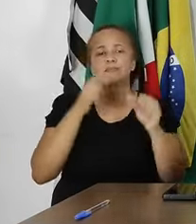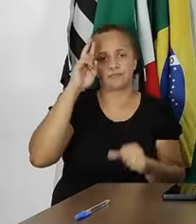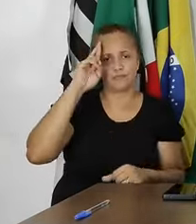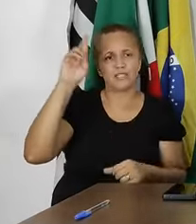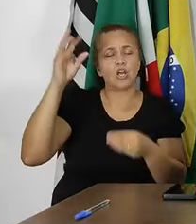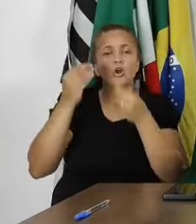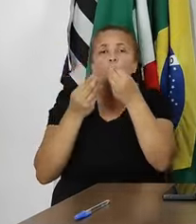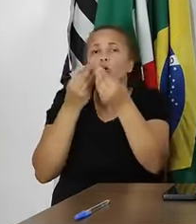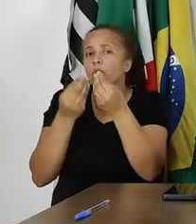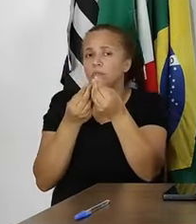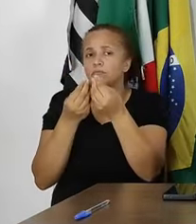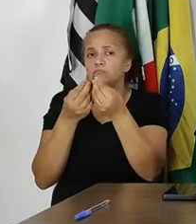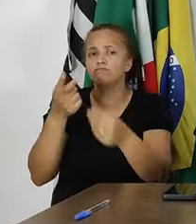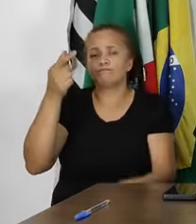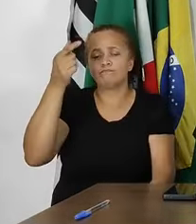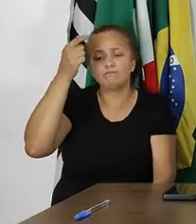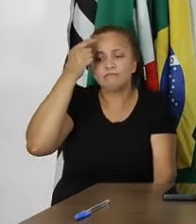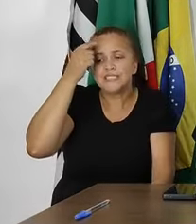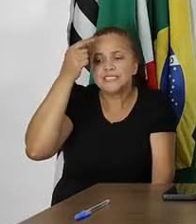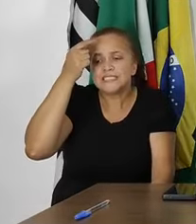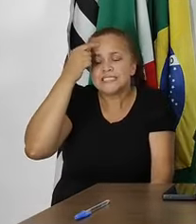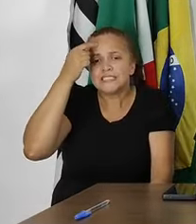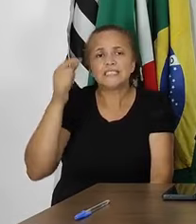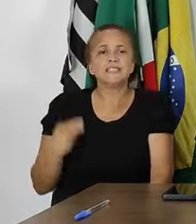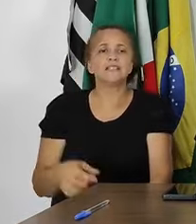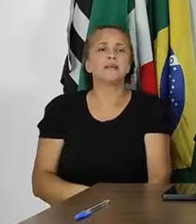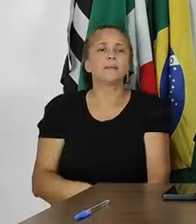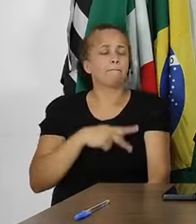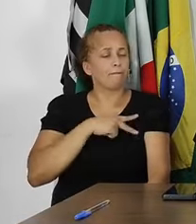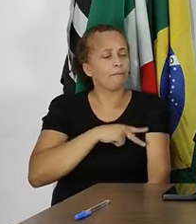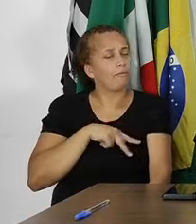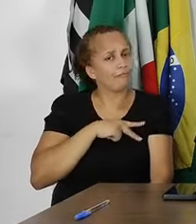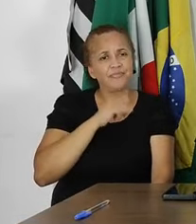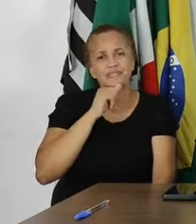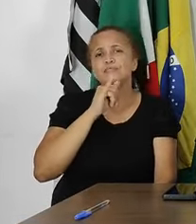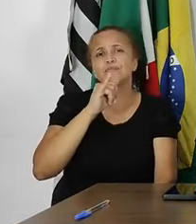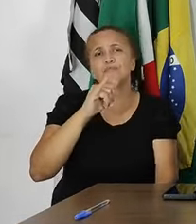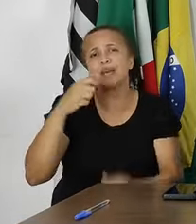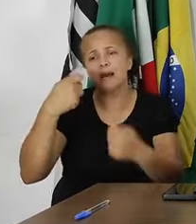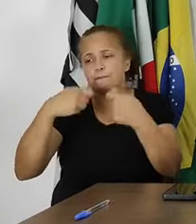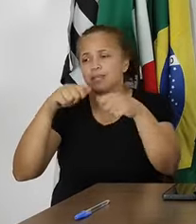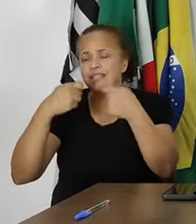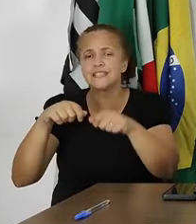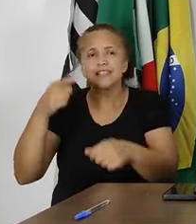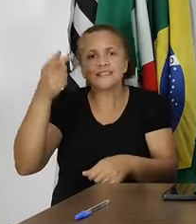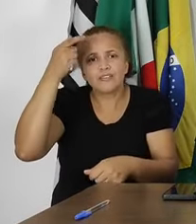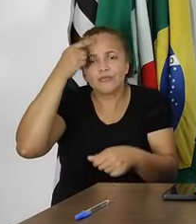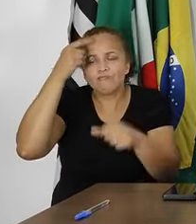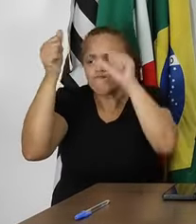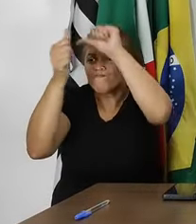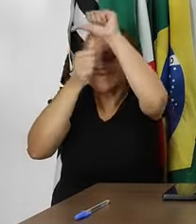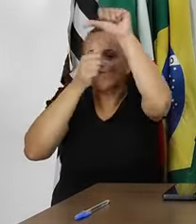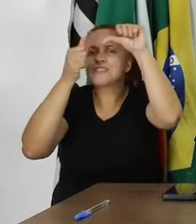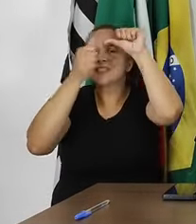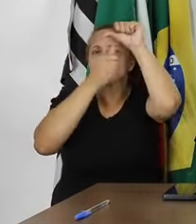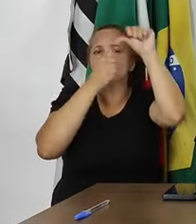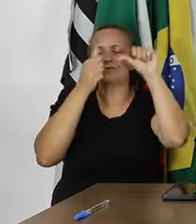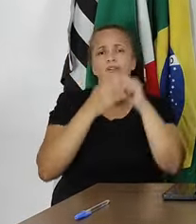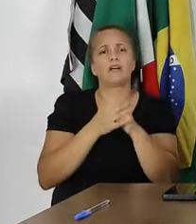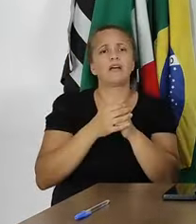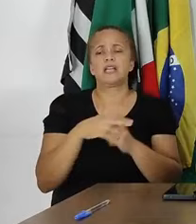mente. Então aqui Paulo diz, transformai-vos pela renovação da vossa mente. Ei, não